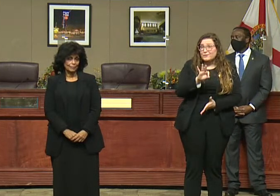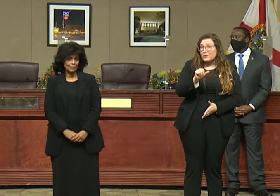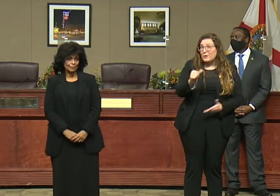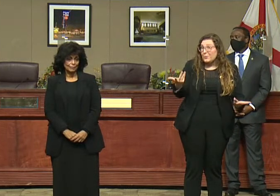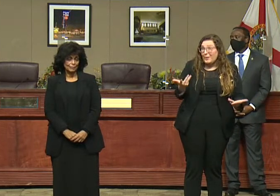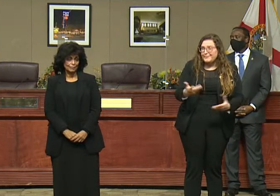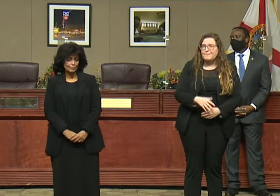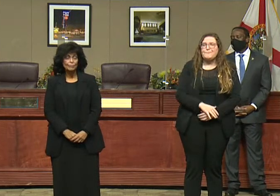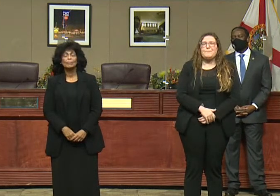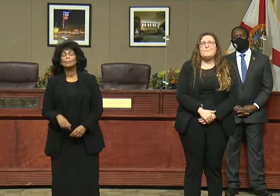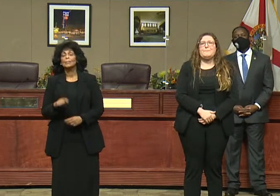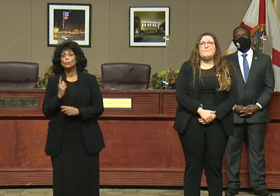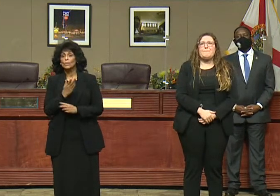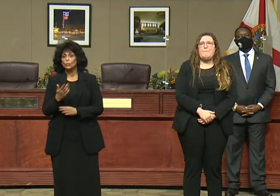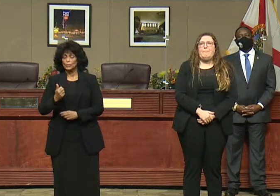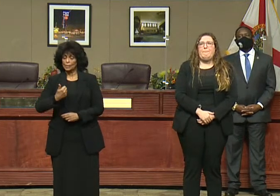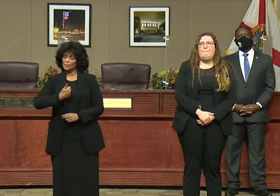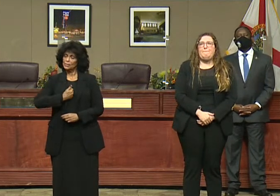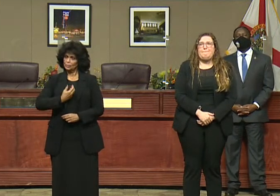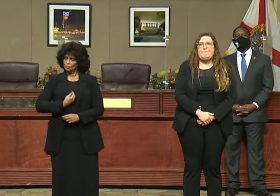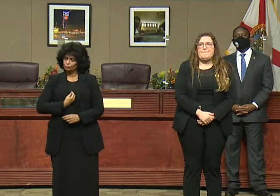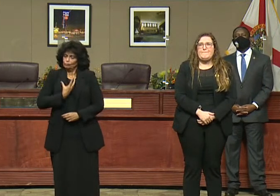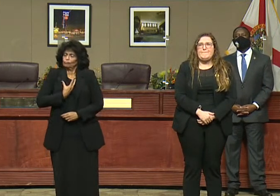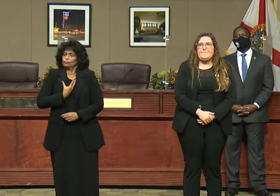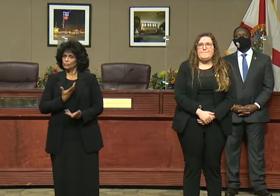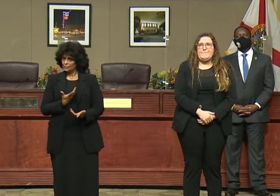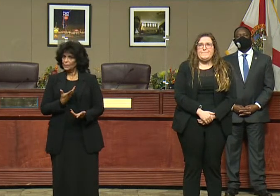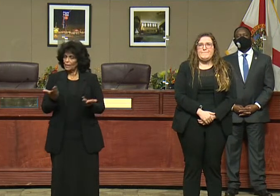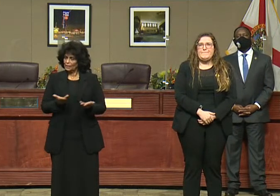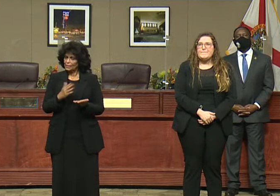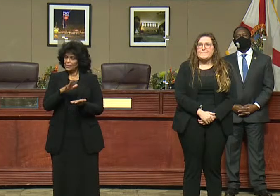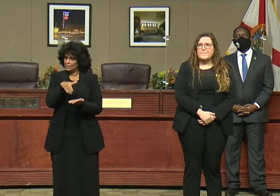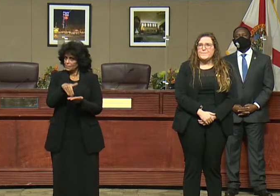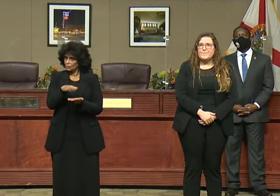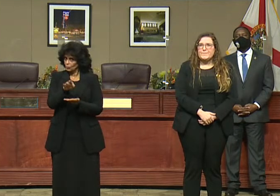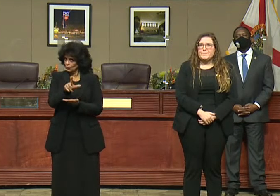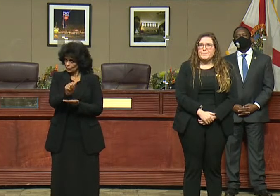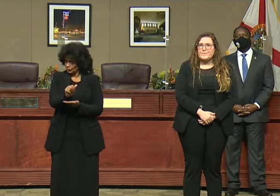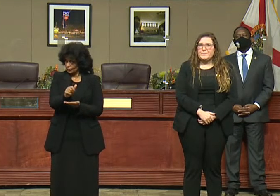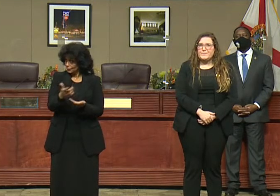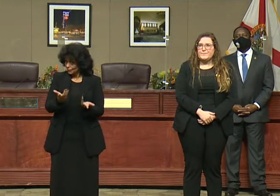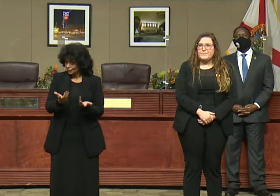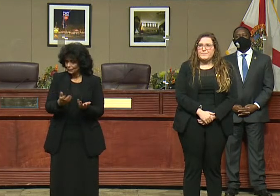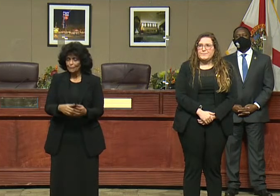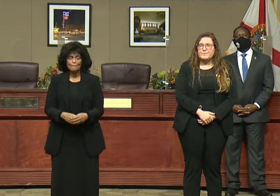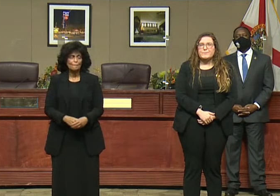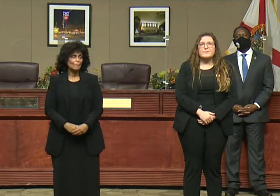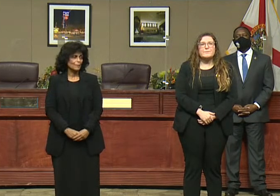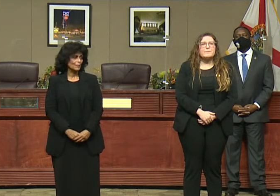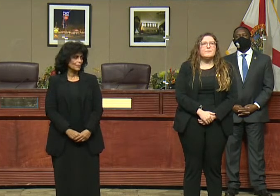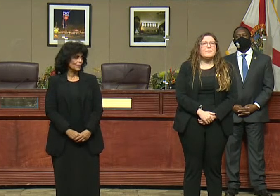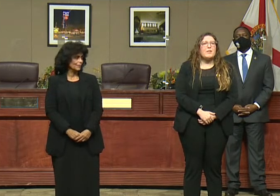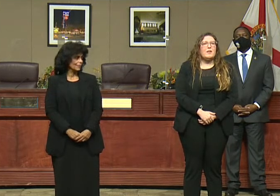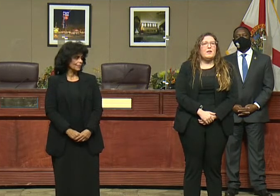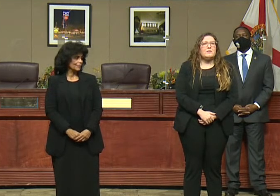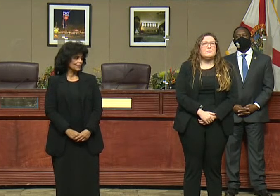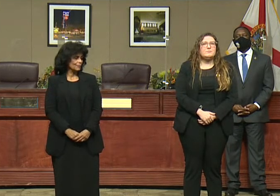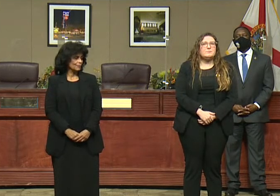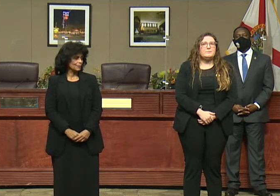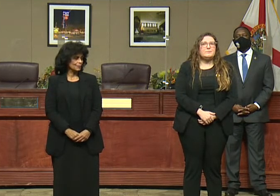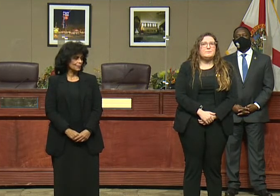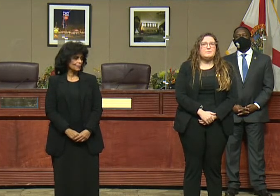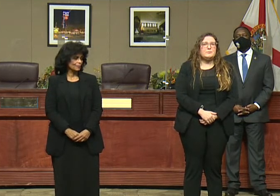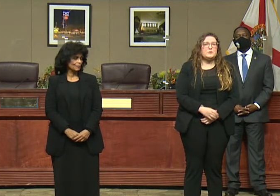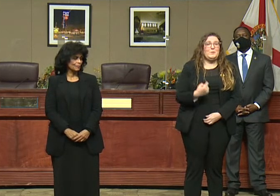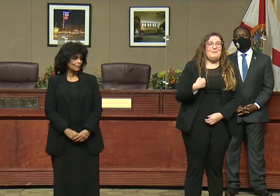Una de las cosas de las que está muy orgulloso de Central Florida o de la Florida Central is the relationship between